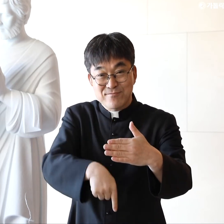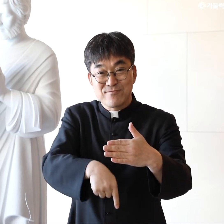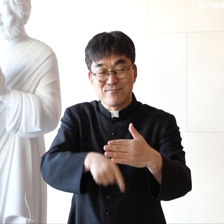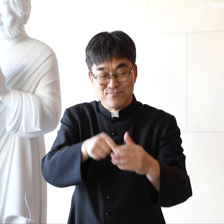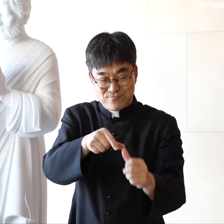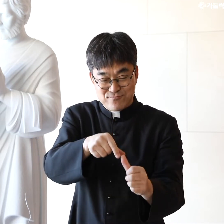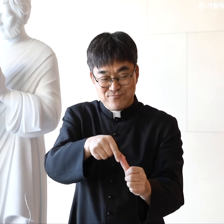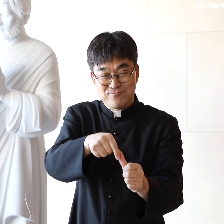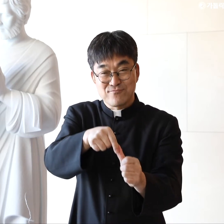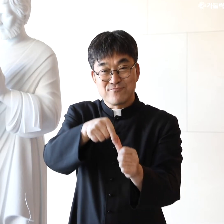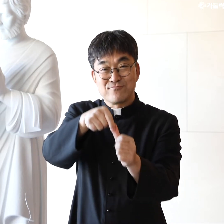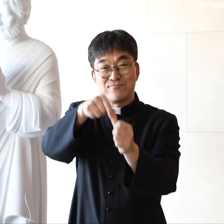구하소서.